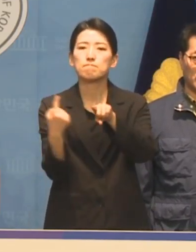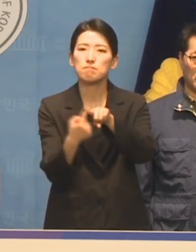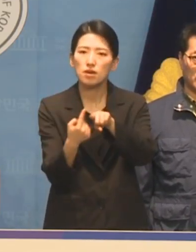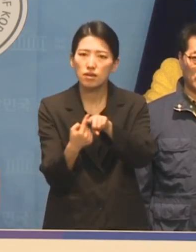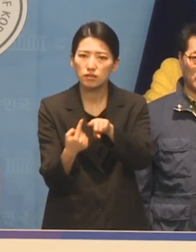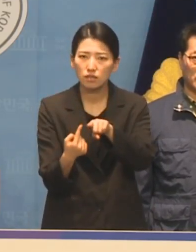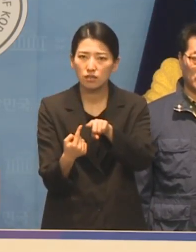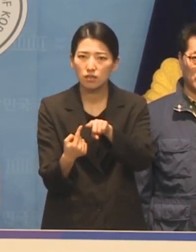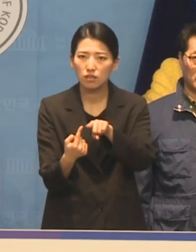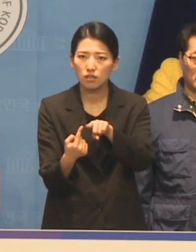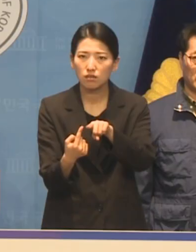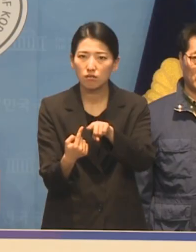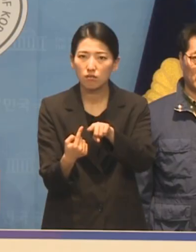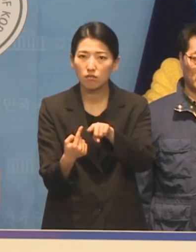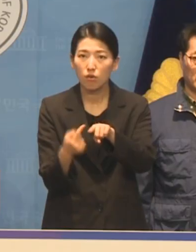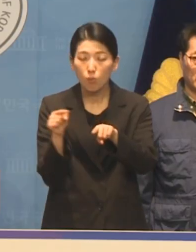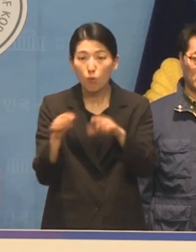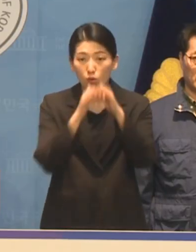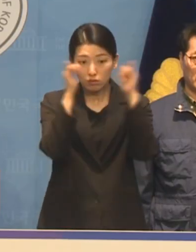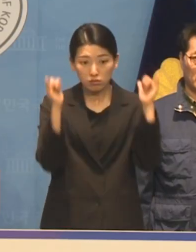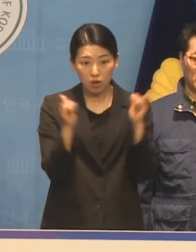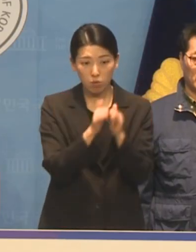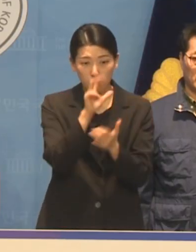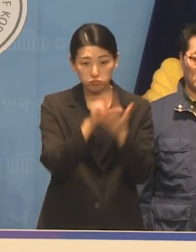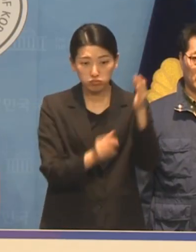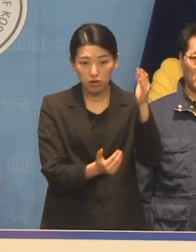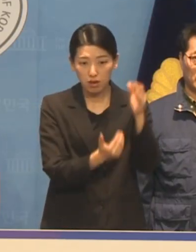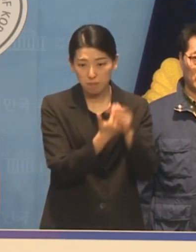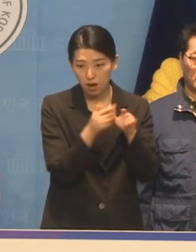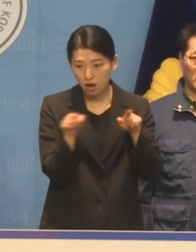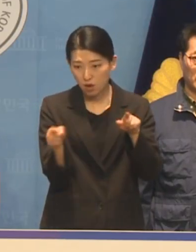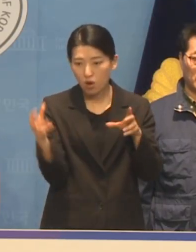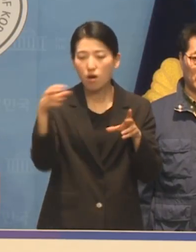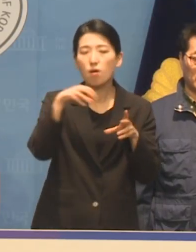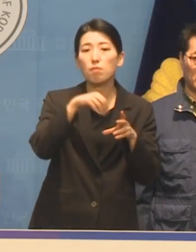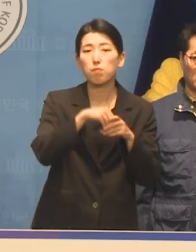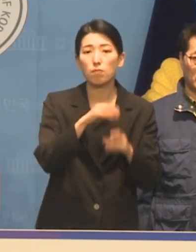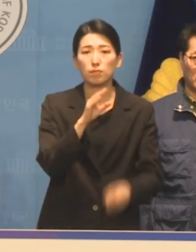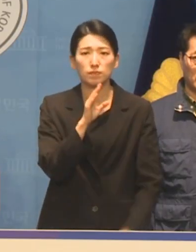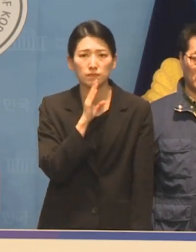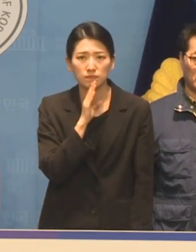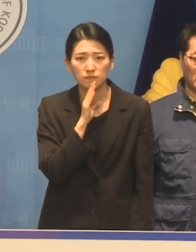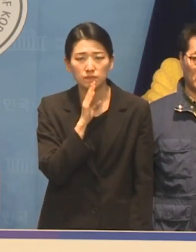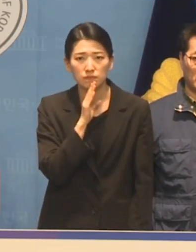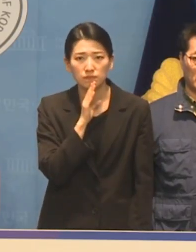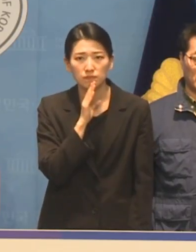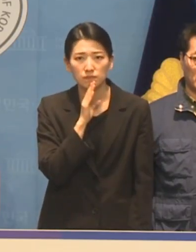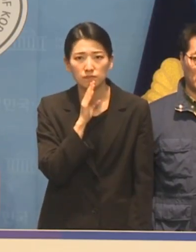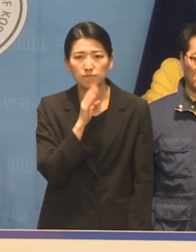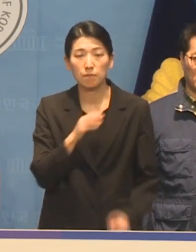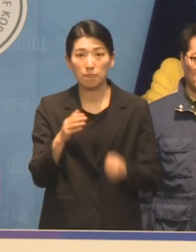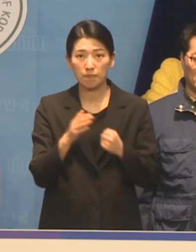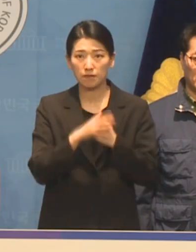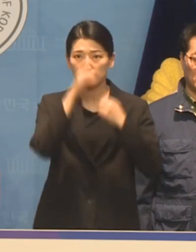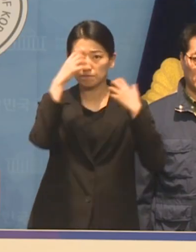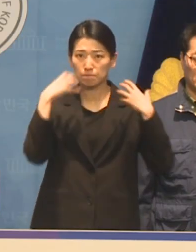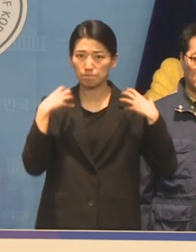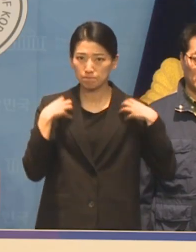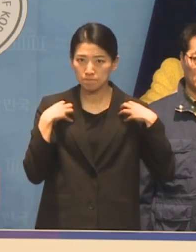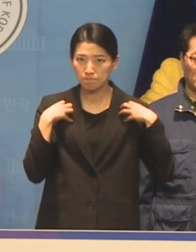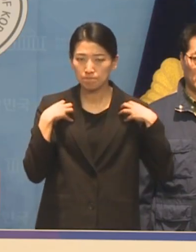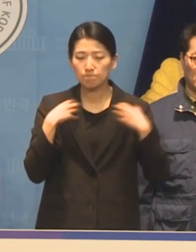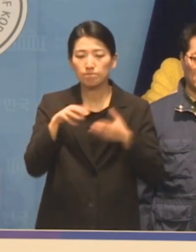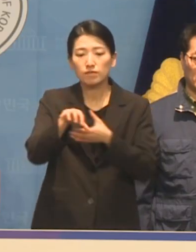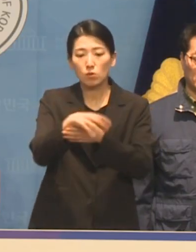재난은 사회적 재난 중에 하나로 볼 수밖에 없는 것입니다. 따라서 정부는